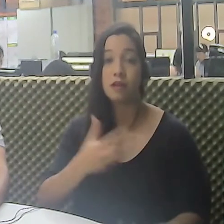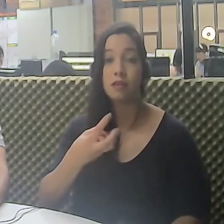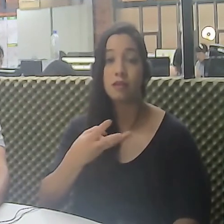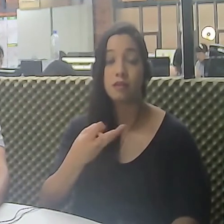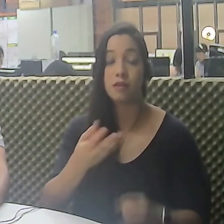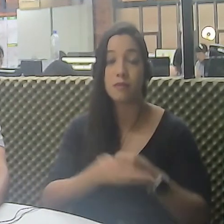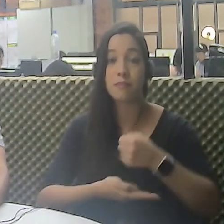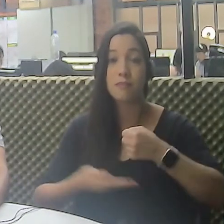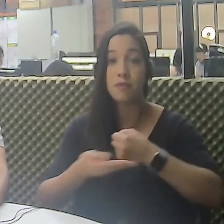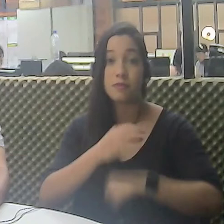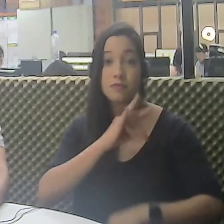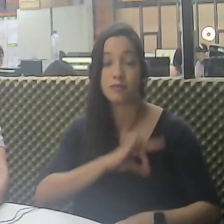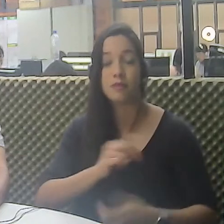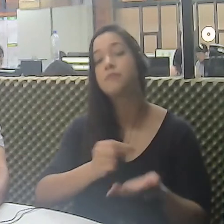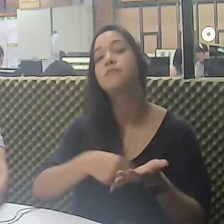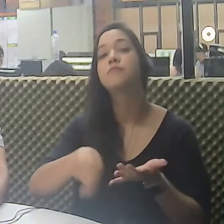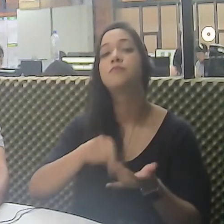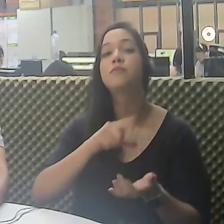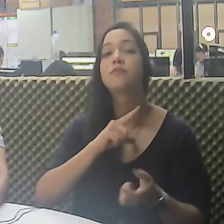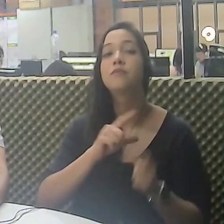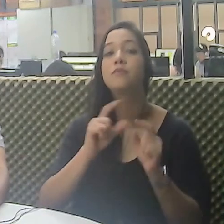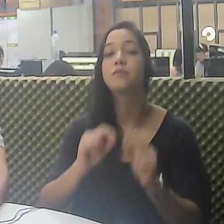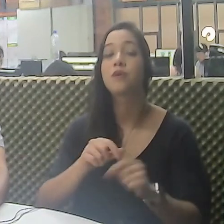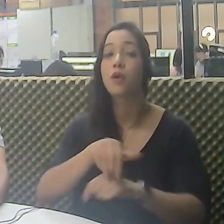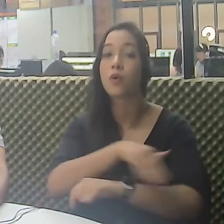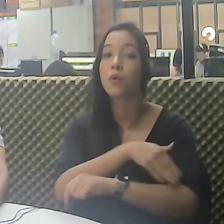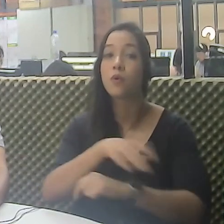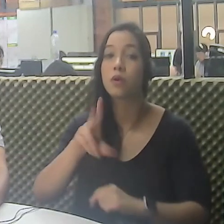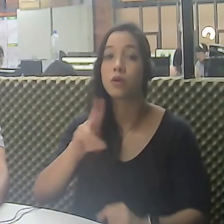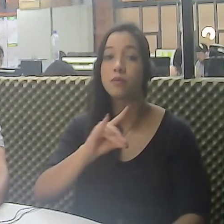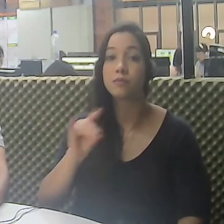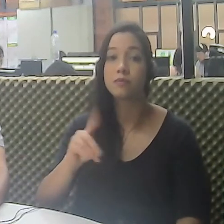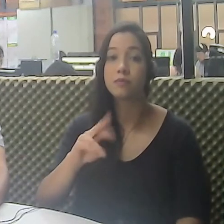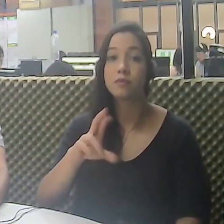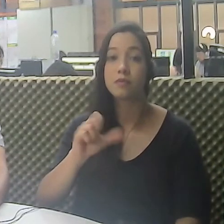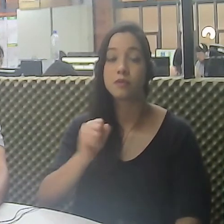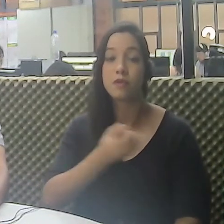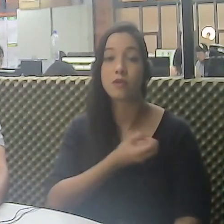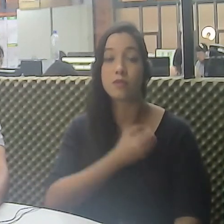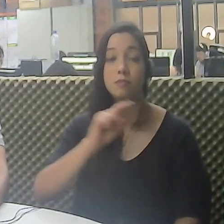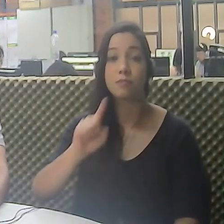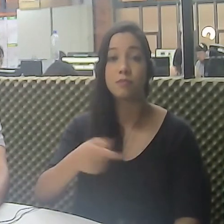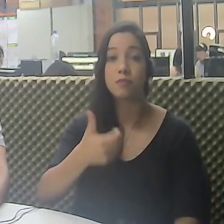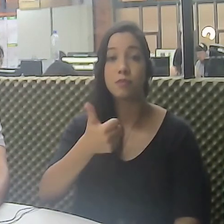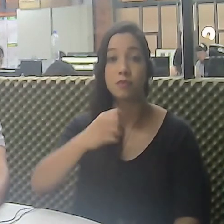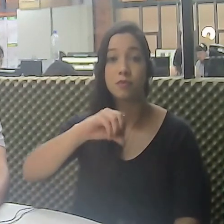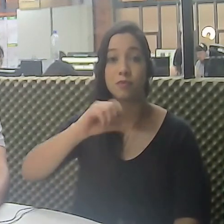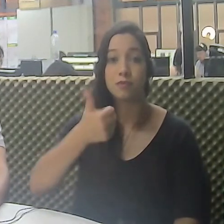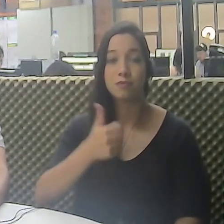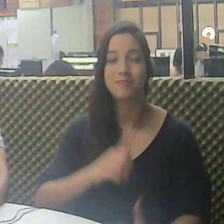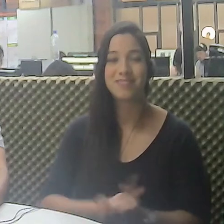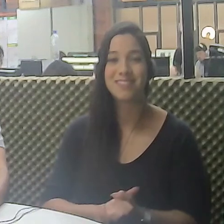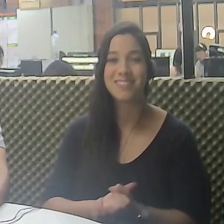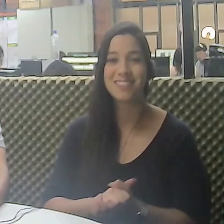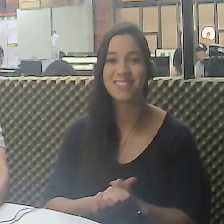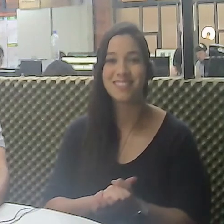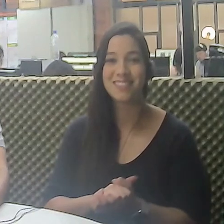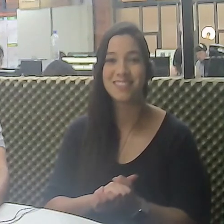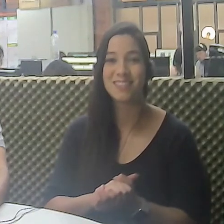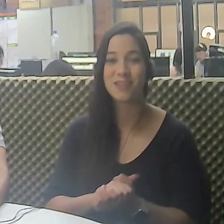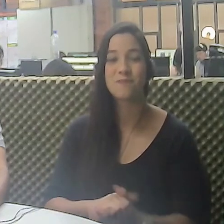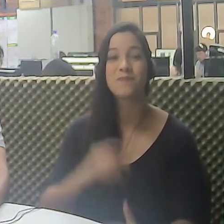mínimos. As inscrições podem ser feitas na rua Luiz Vieira, número 1191.